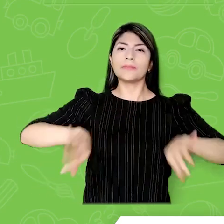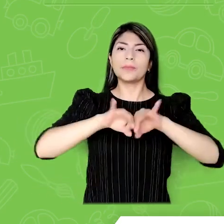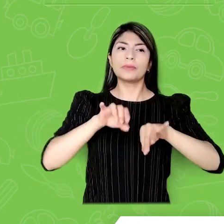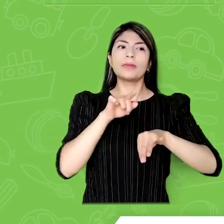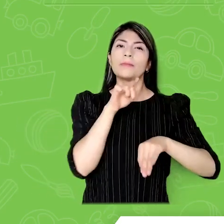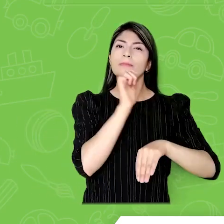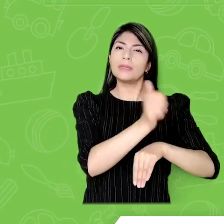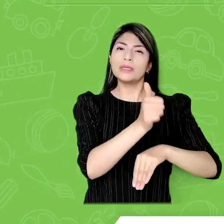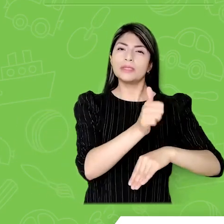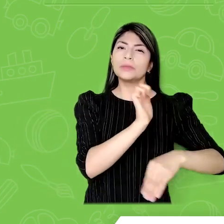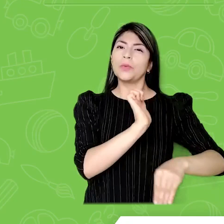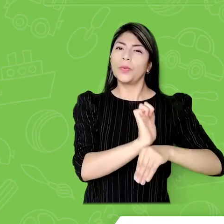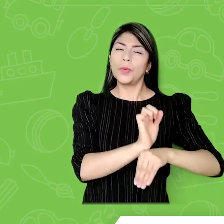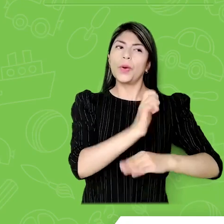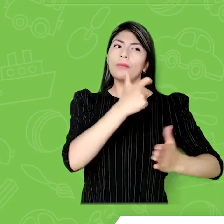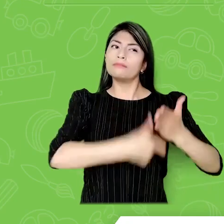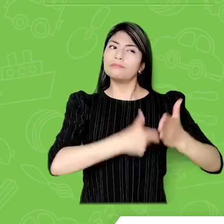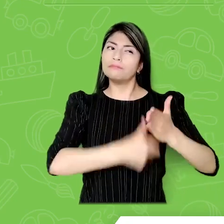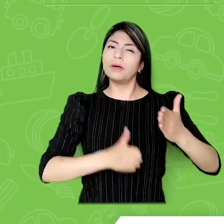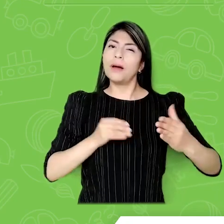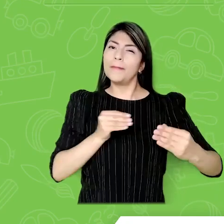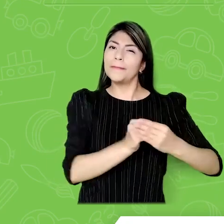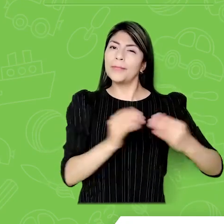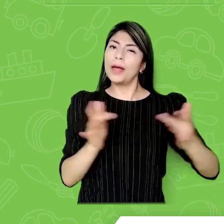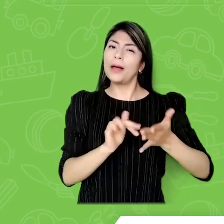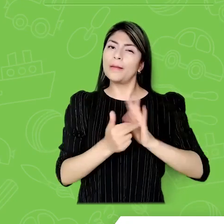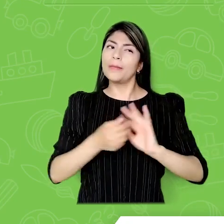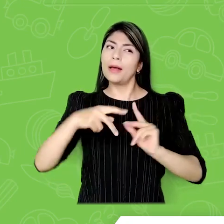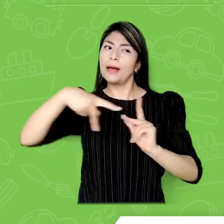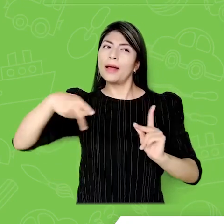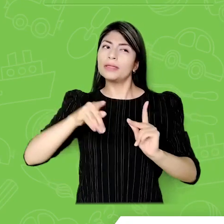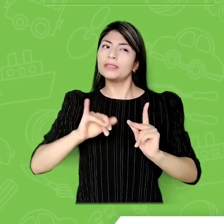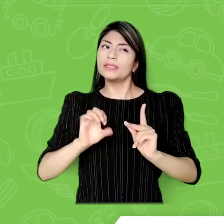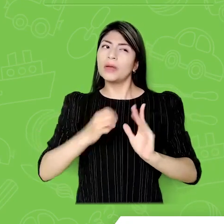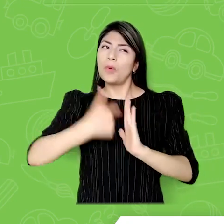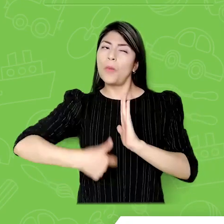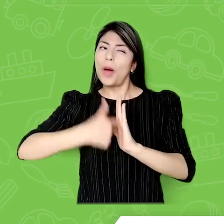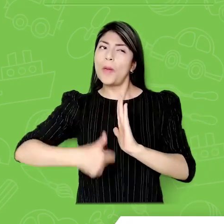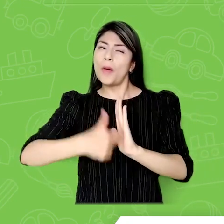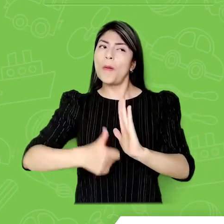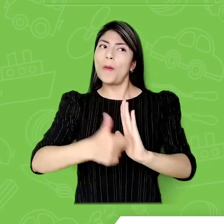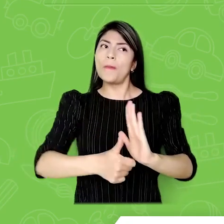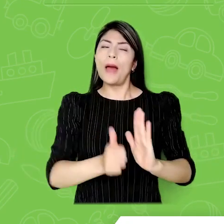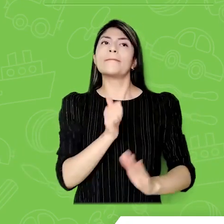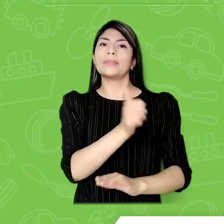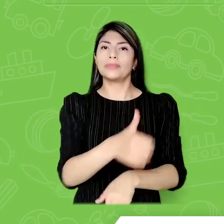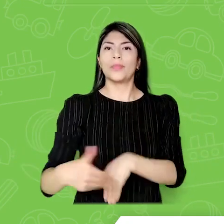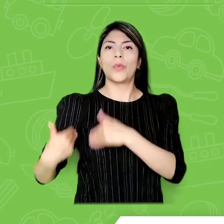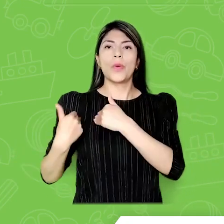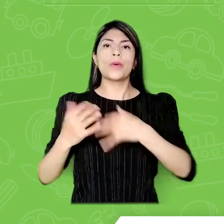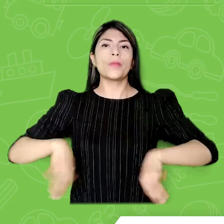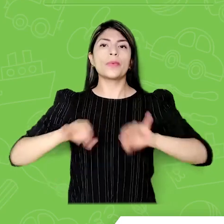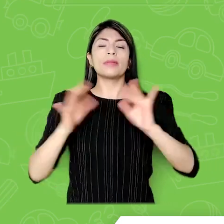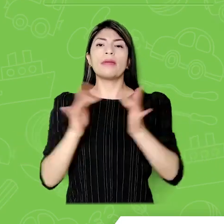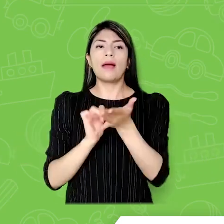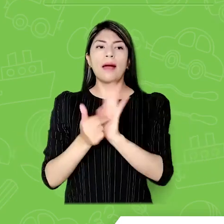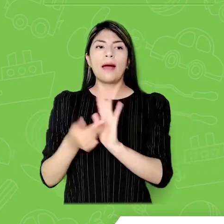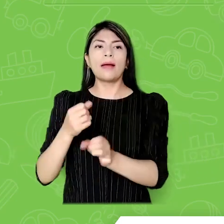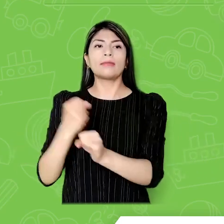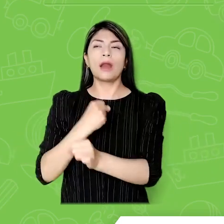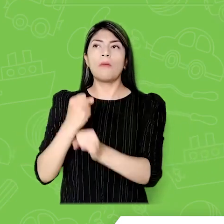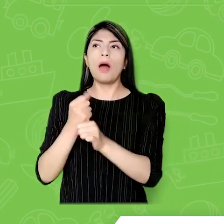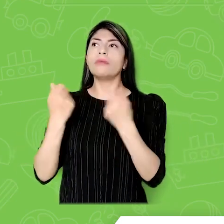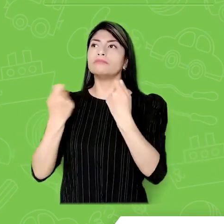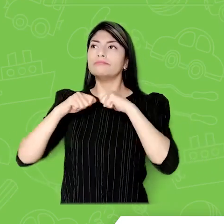información registrada en CIMO de los empleos reportados en su oferta pública de empleos de carrera, en adelante OPEC, los cuales